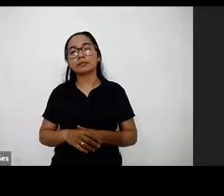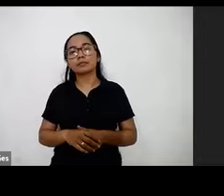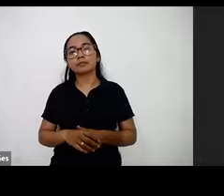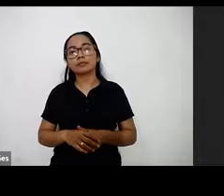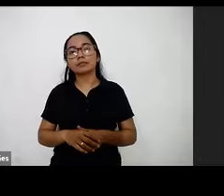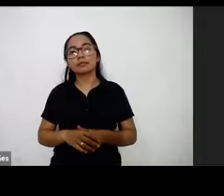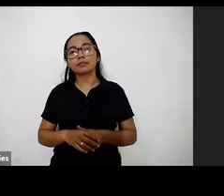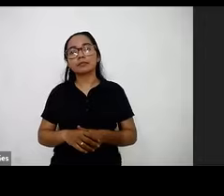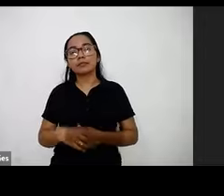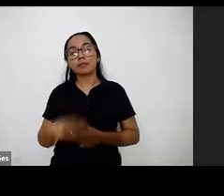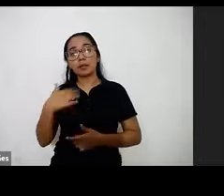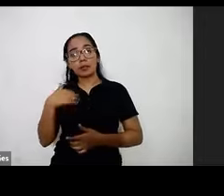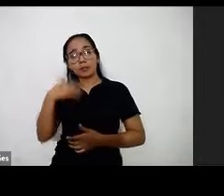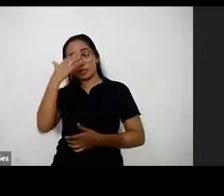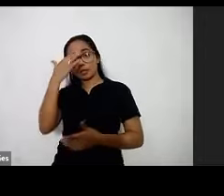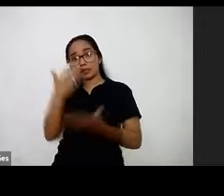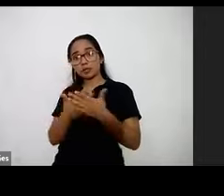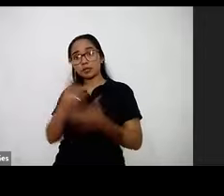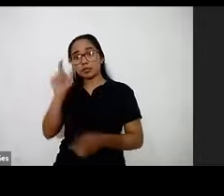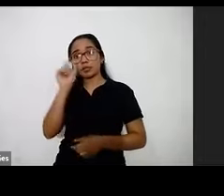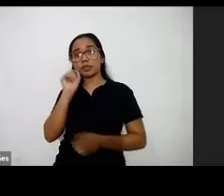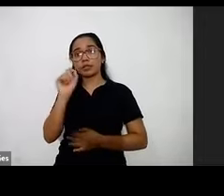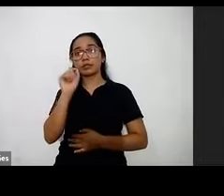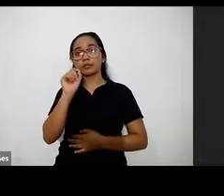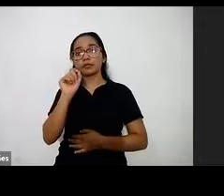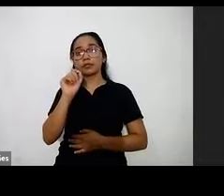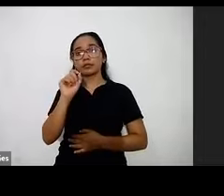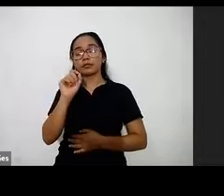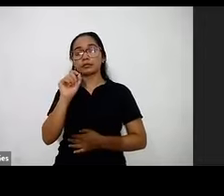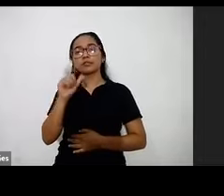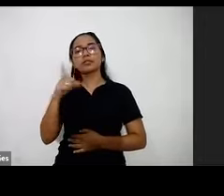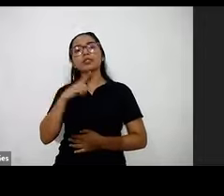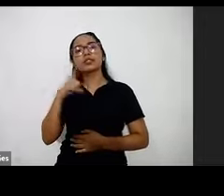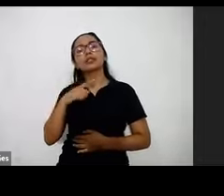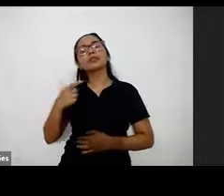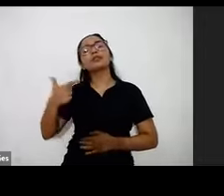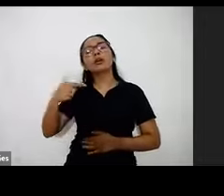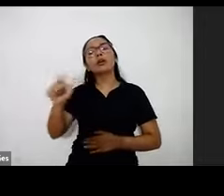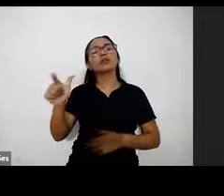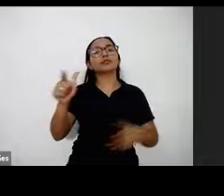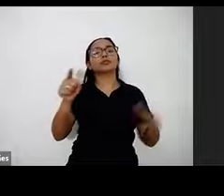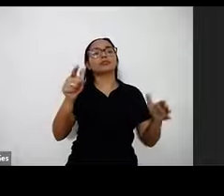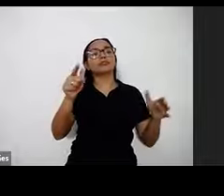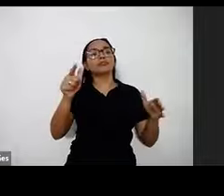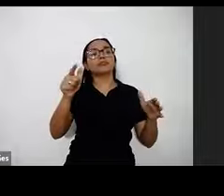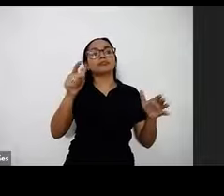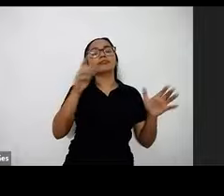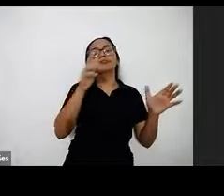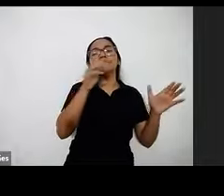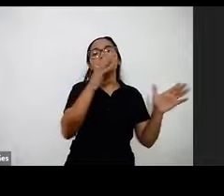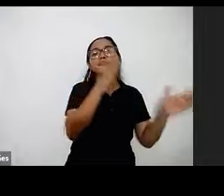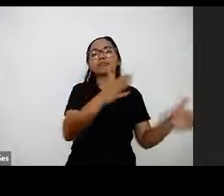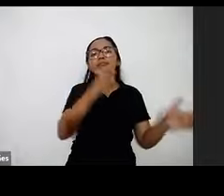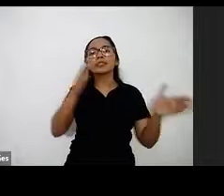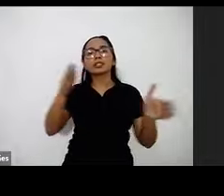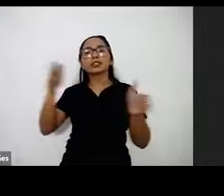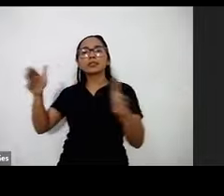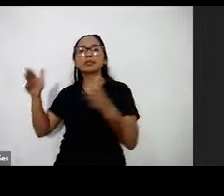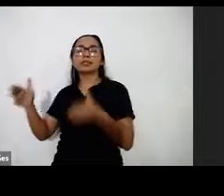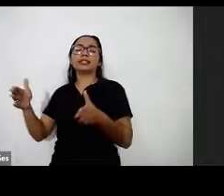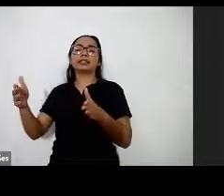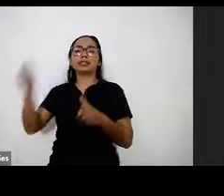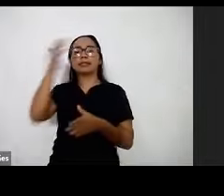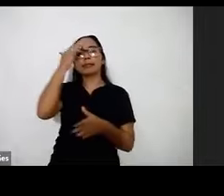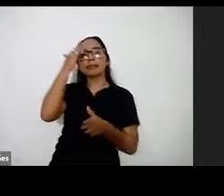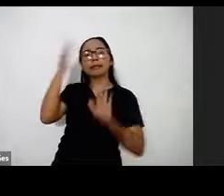acredito que outros momentos vão existir para que a gente possa afinar esse debate, afinar as propostas e